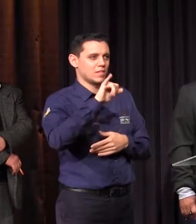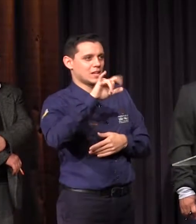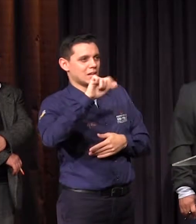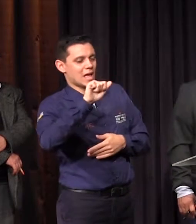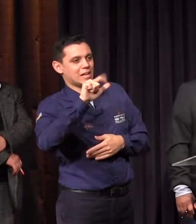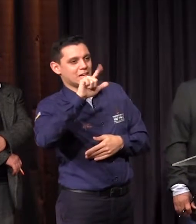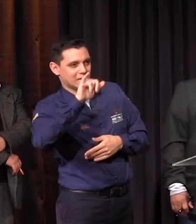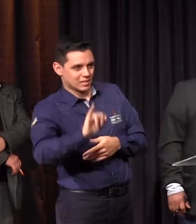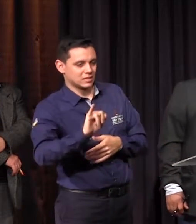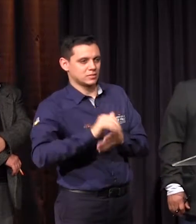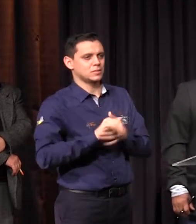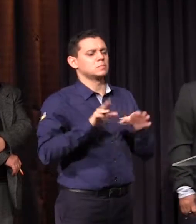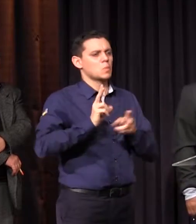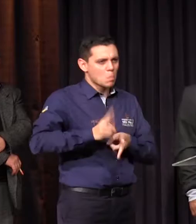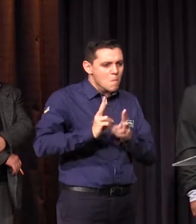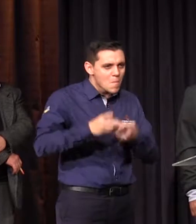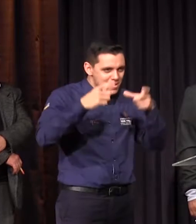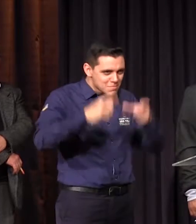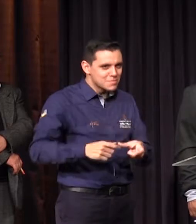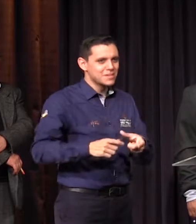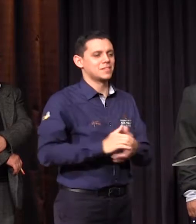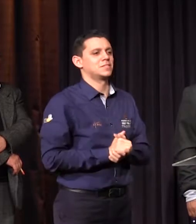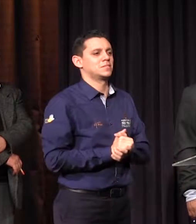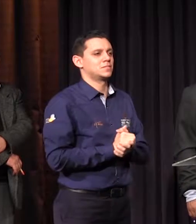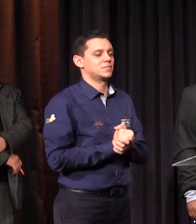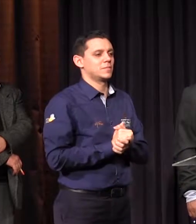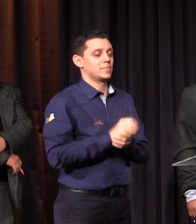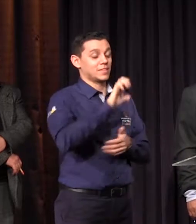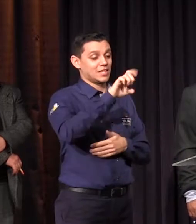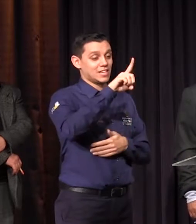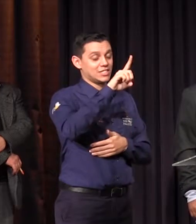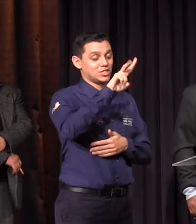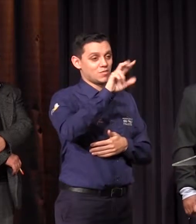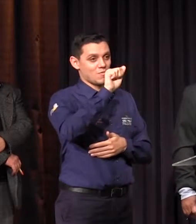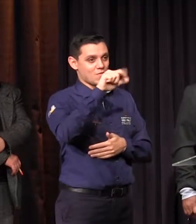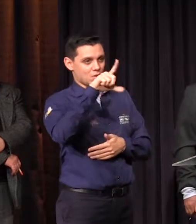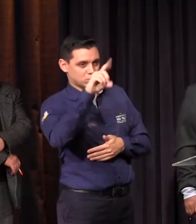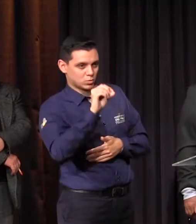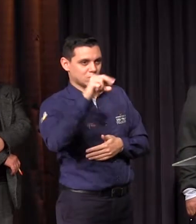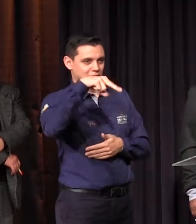ainda por capela do socorro edvaldo nascimento